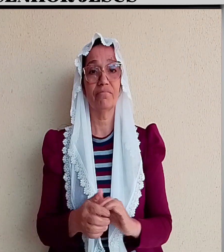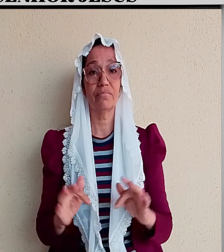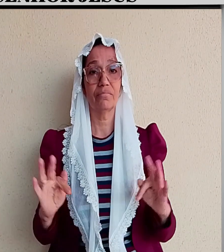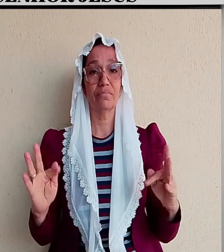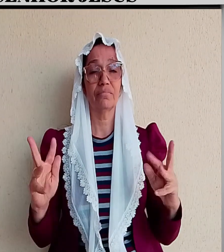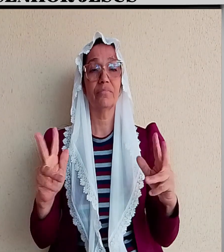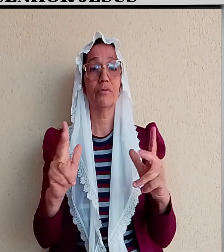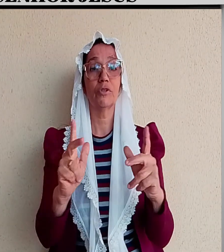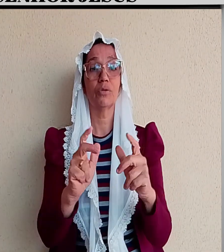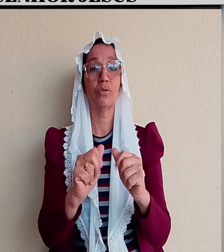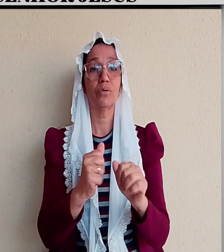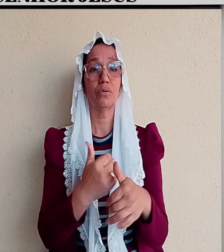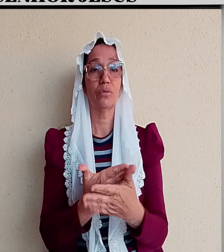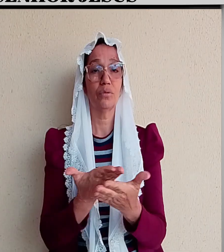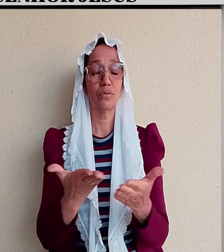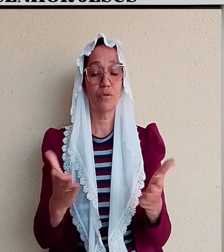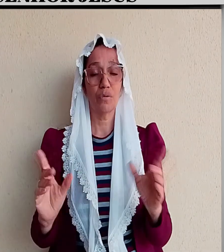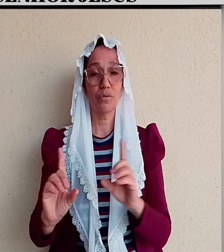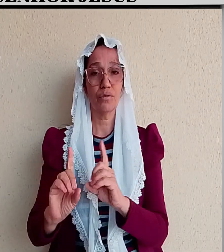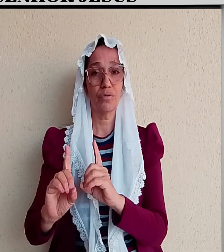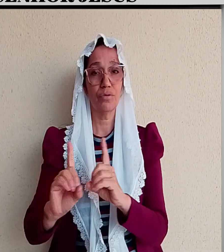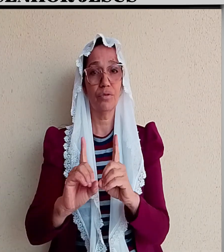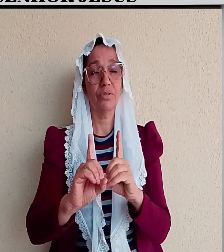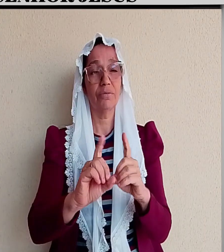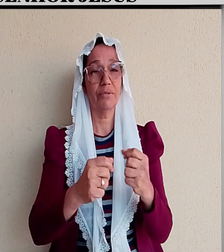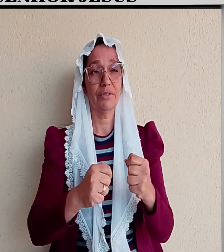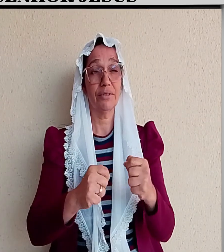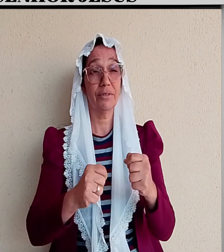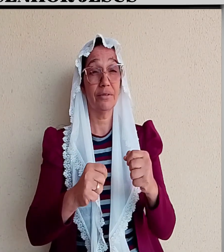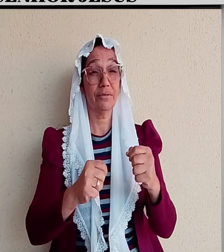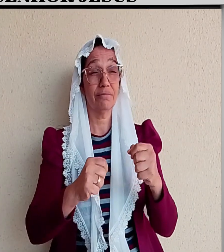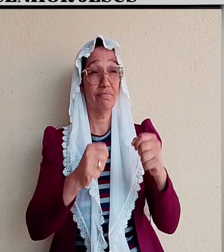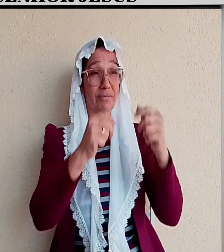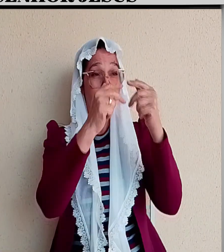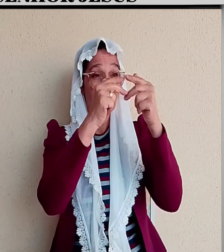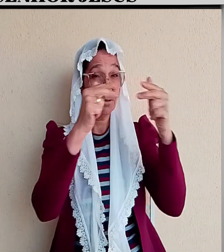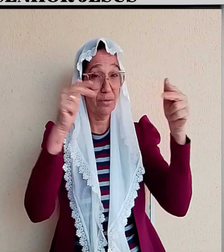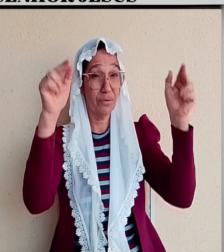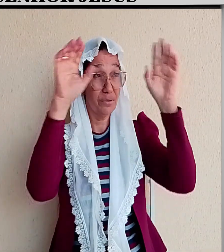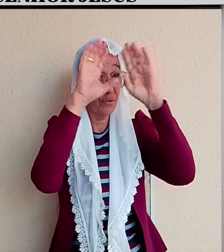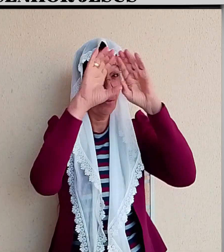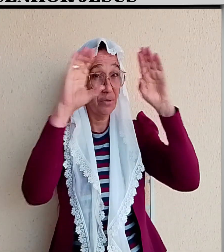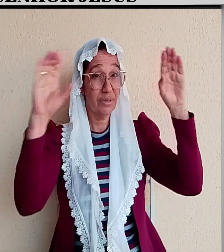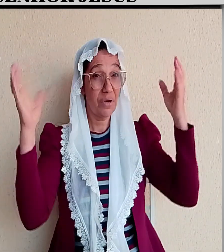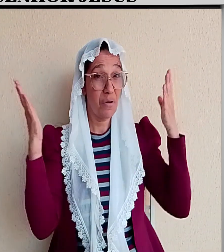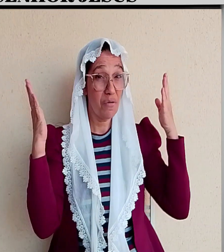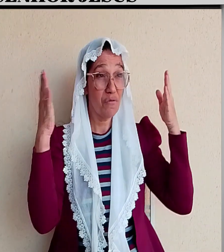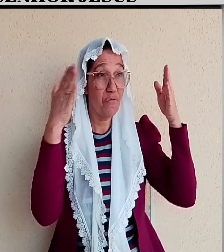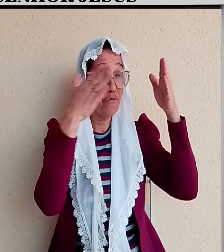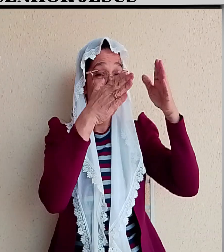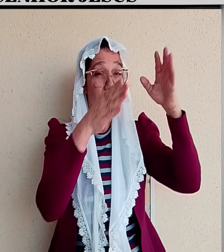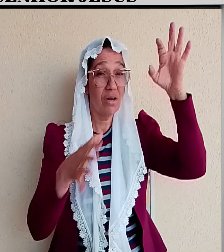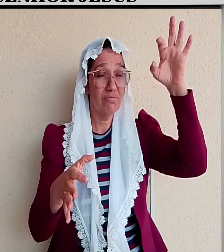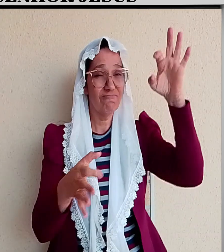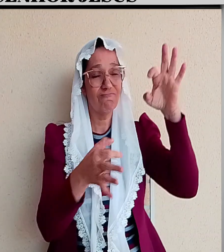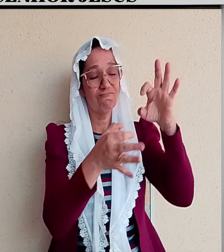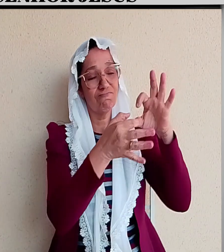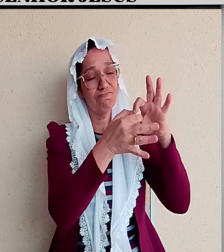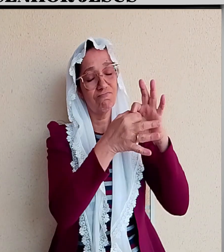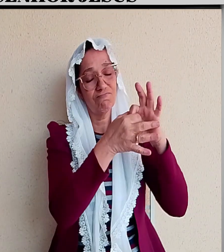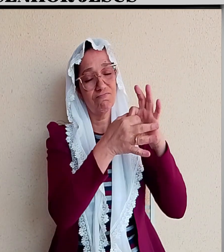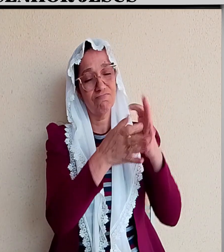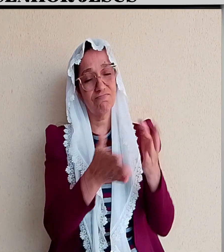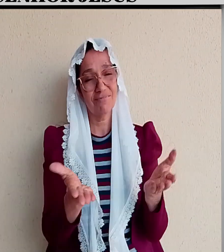sem valorizar o que é carne, aleluia, mas amar o que é alma. Aleluia, o Senhor te diz, a partir de hoje eu te chamo de discípulo, eu te chamo de